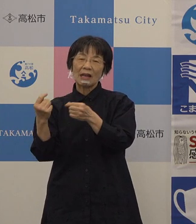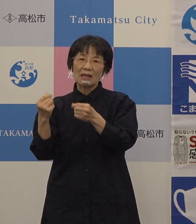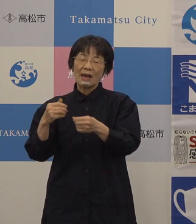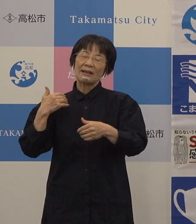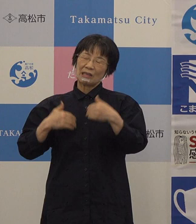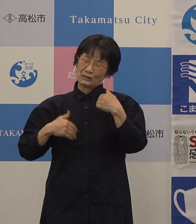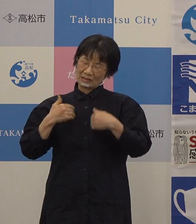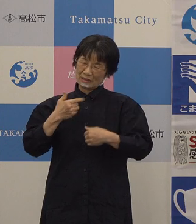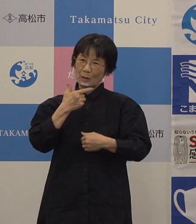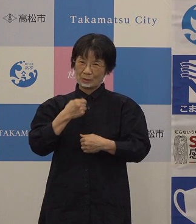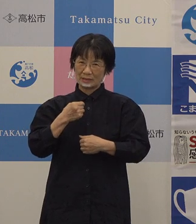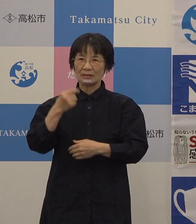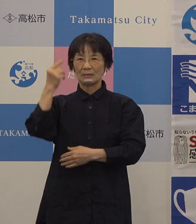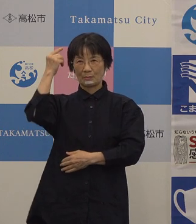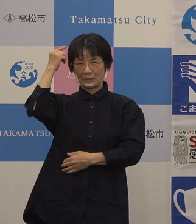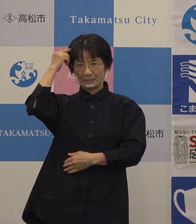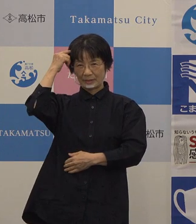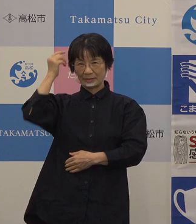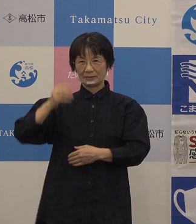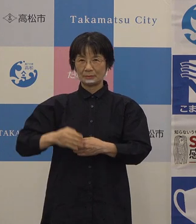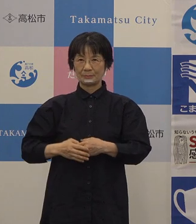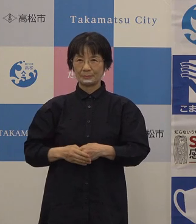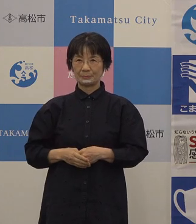願いをいたしたいというふうに存じます。